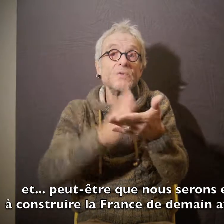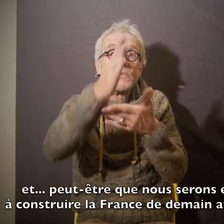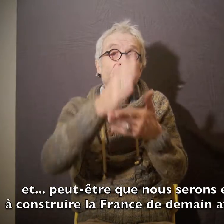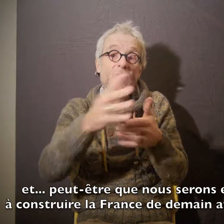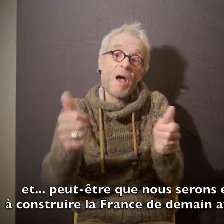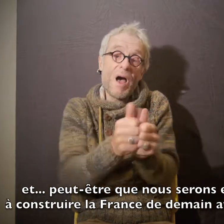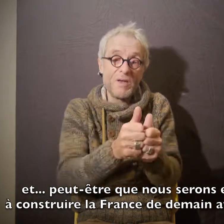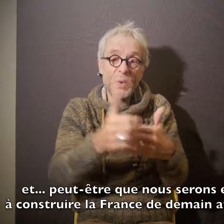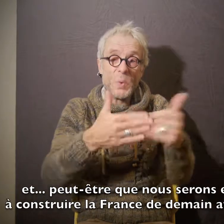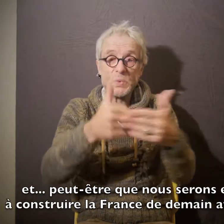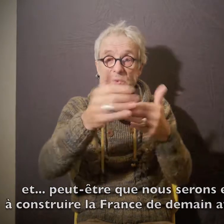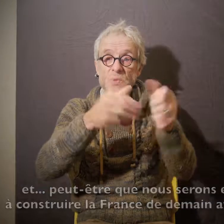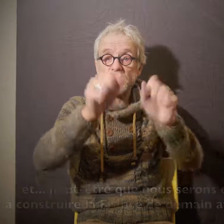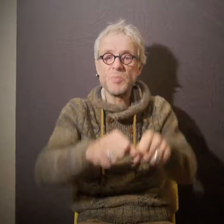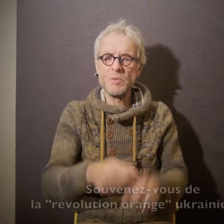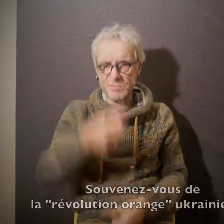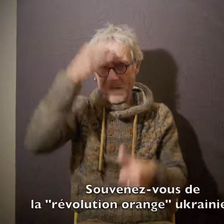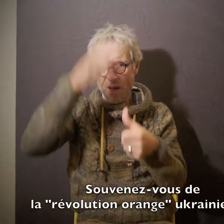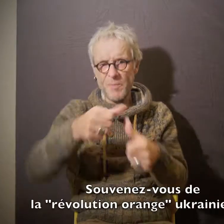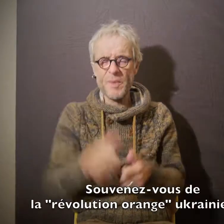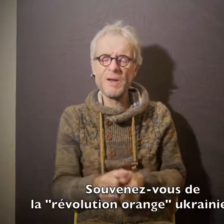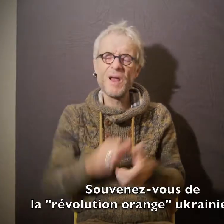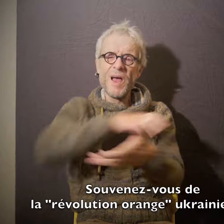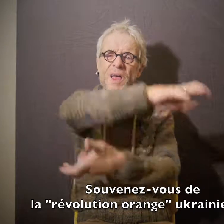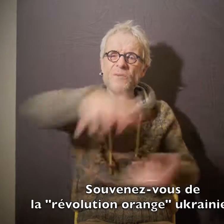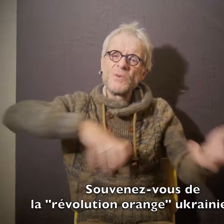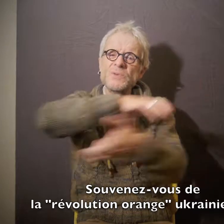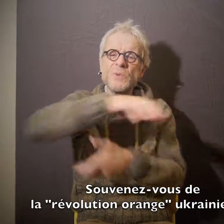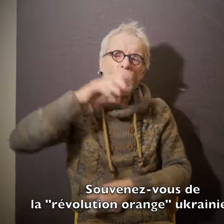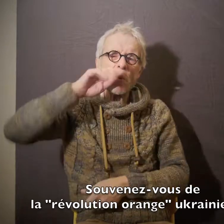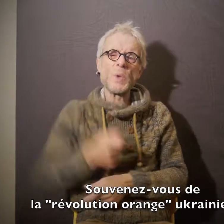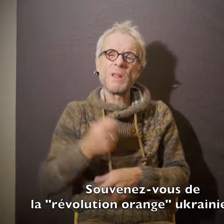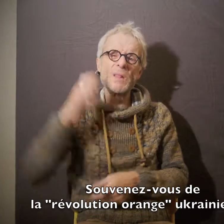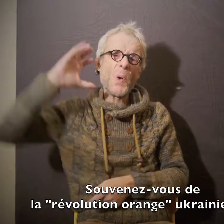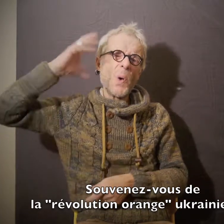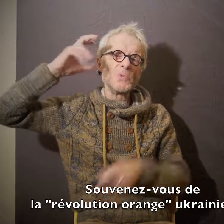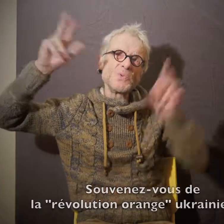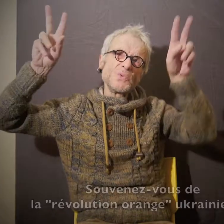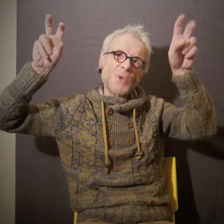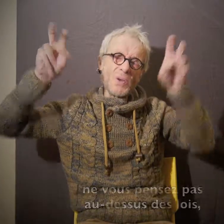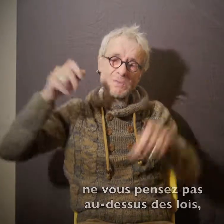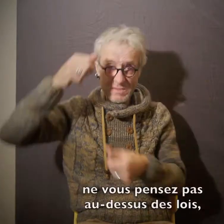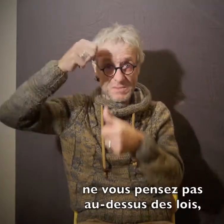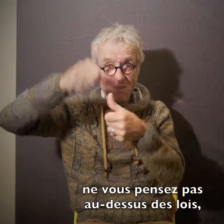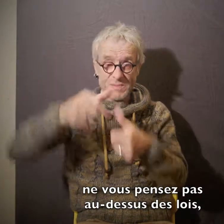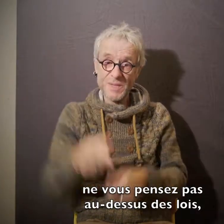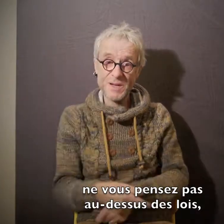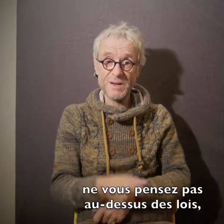demain avec vous. Souvenez-vous de la révolution orange ukrainienne. Ne vous pensez